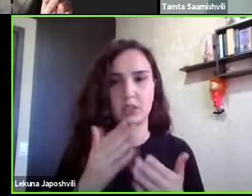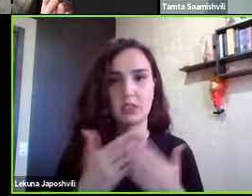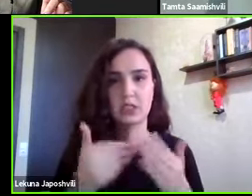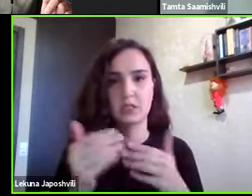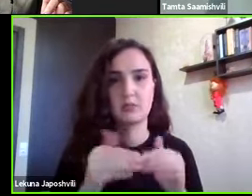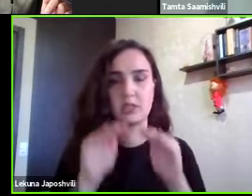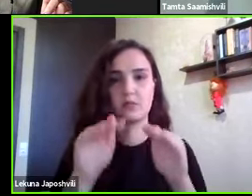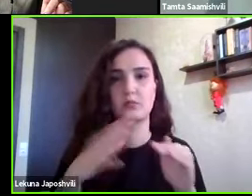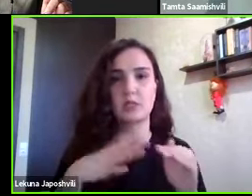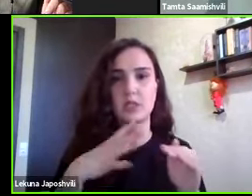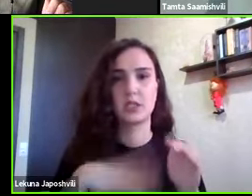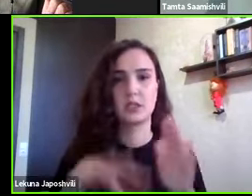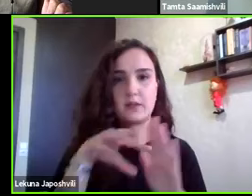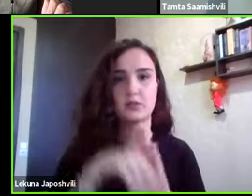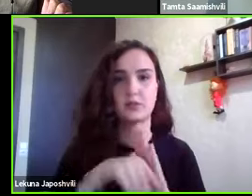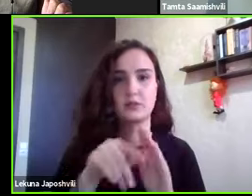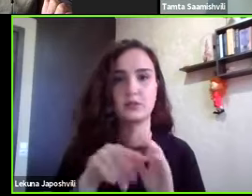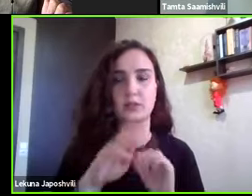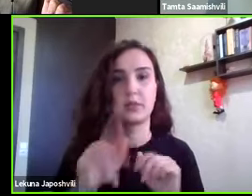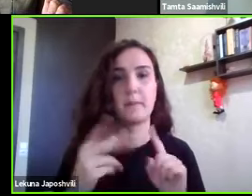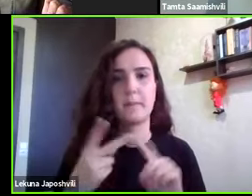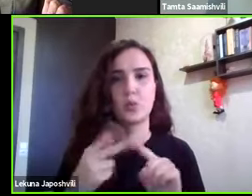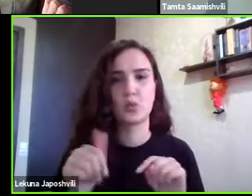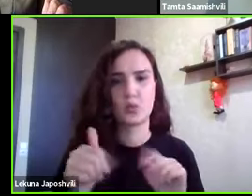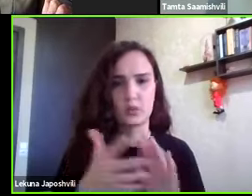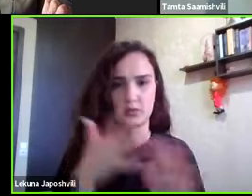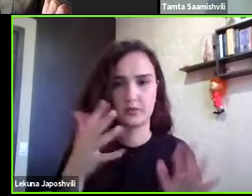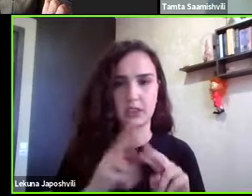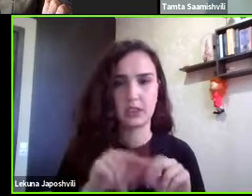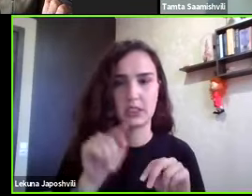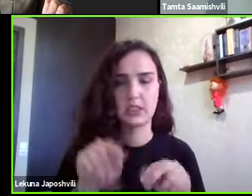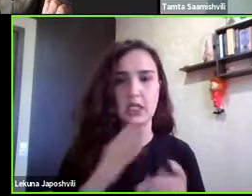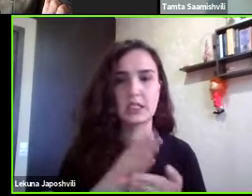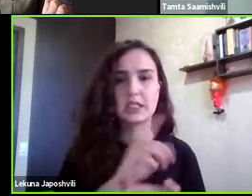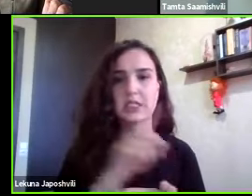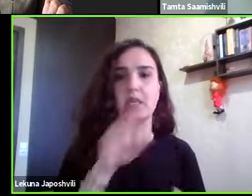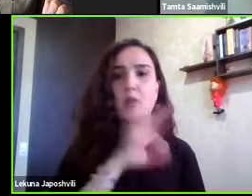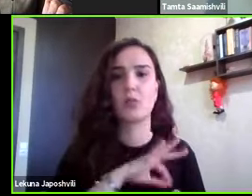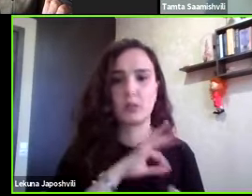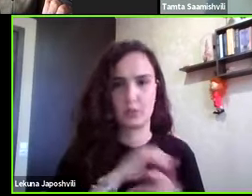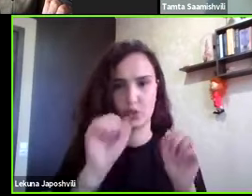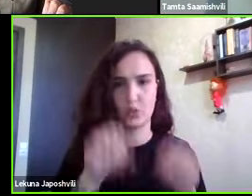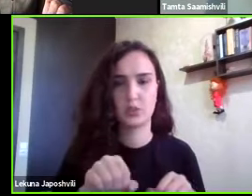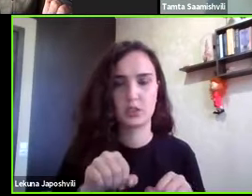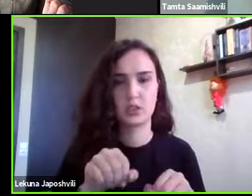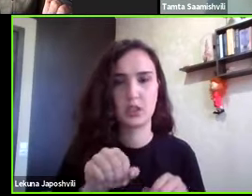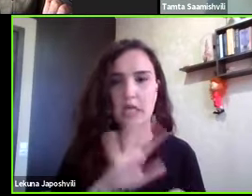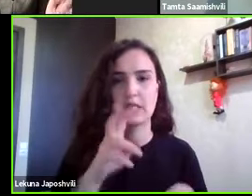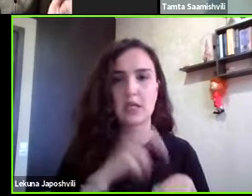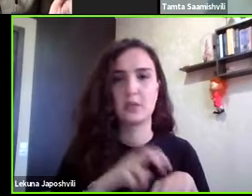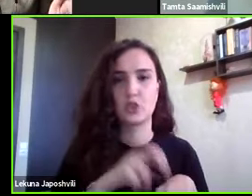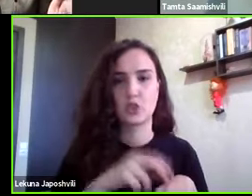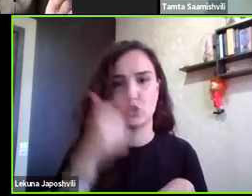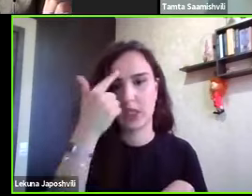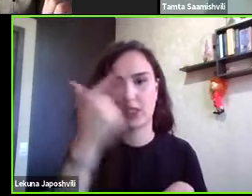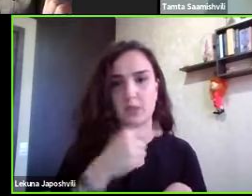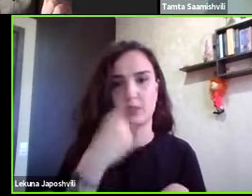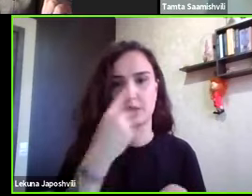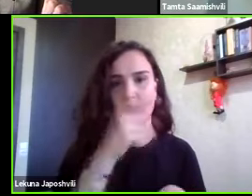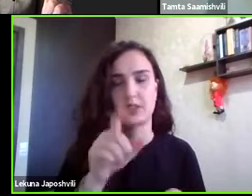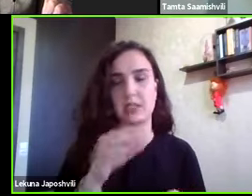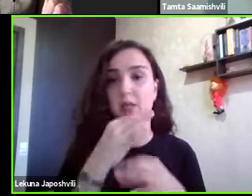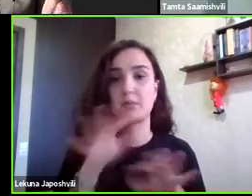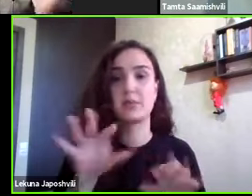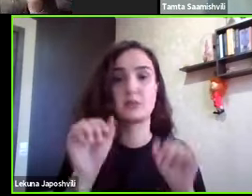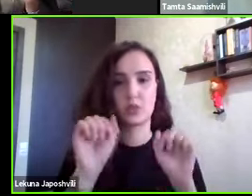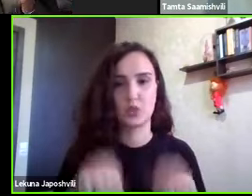ხელმისაწვდომი საქართველოში და მეორე როგორც მივხვდი, ეს არის ის, რას რისი გამოყენებაც შეუძლია არა სამედიცინო განათლების მქონე პირს.